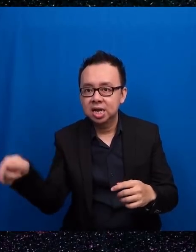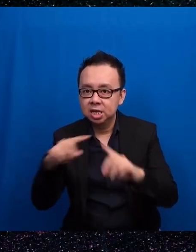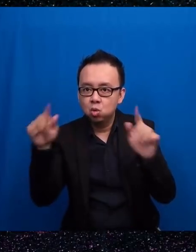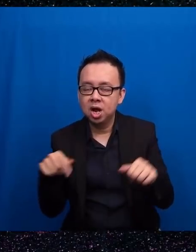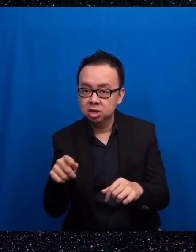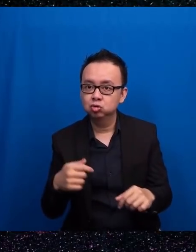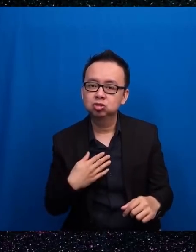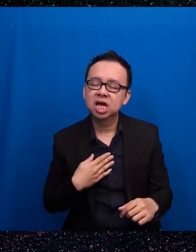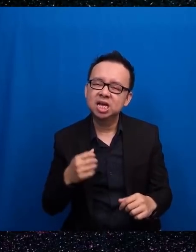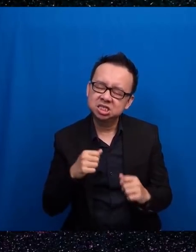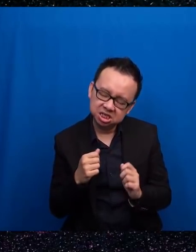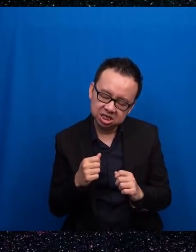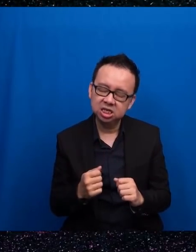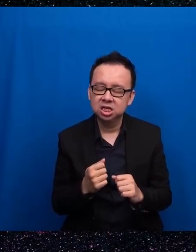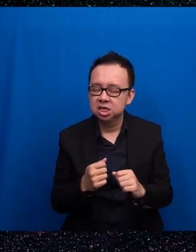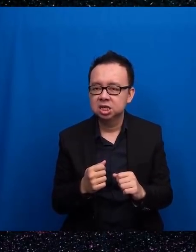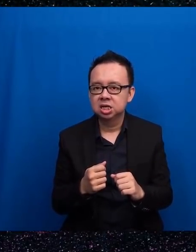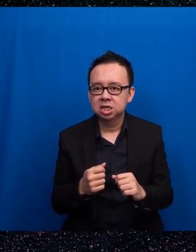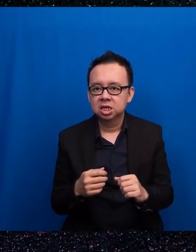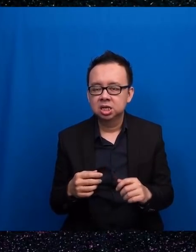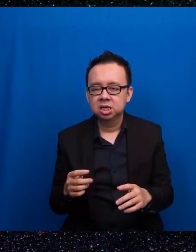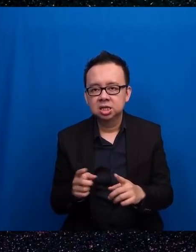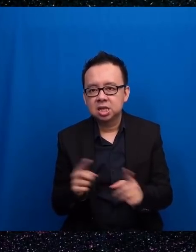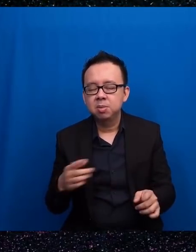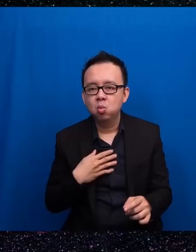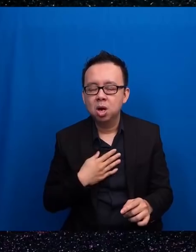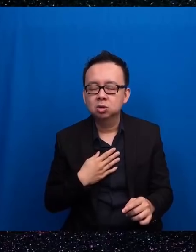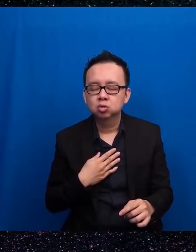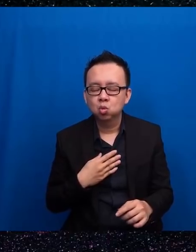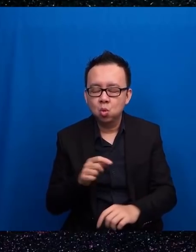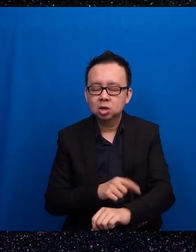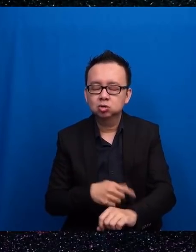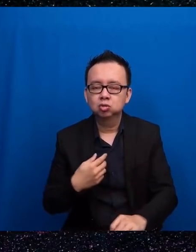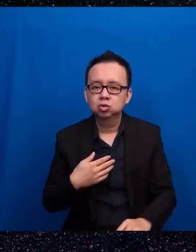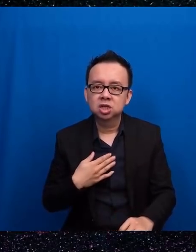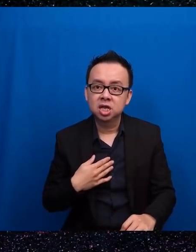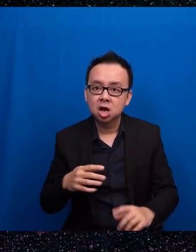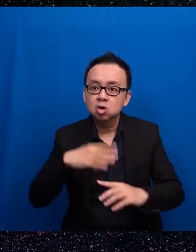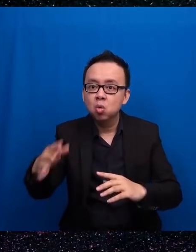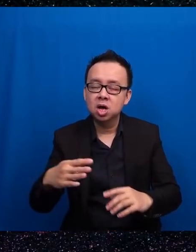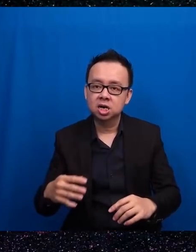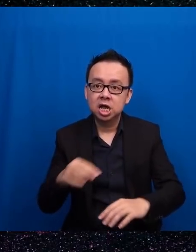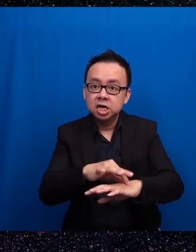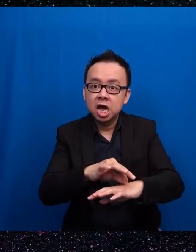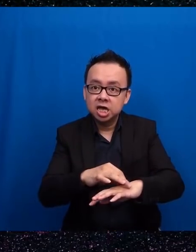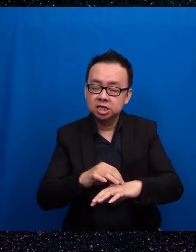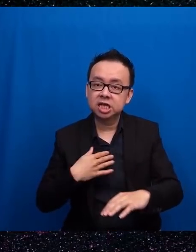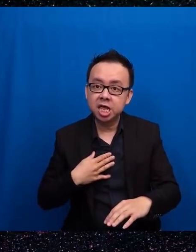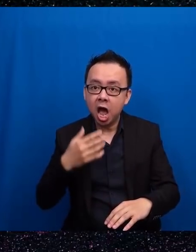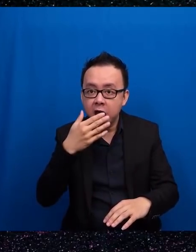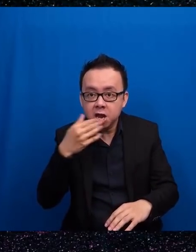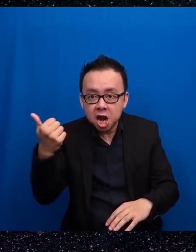Tuhan, kekasih jiwaku. Tapi waktu saya keluar, terus terang, daging saya rasa enak sekali. Waktu